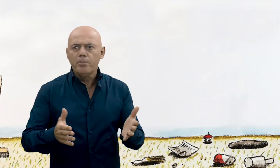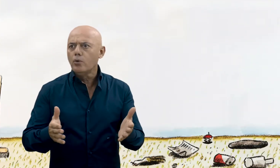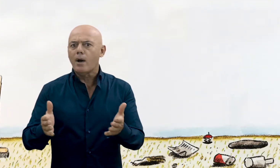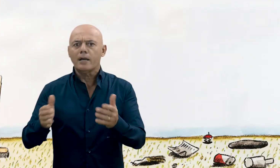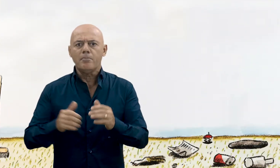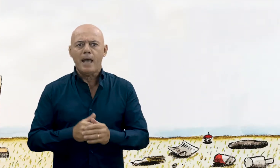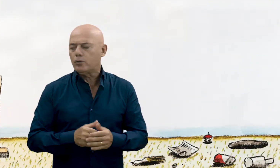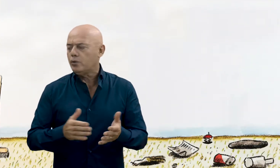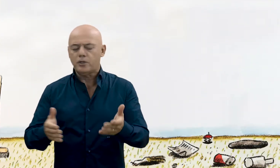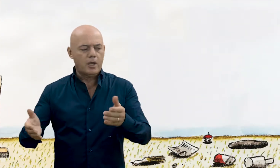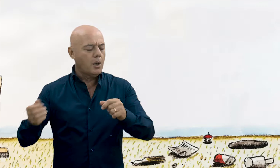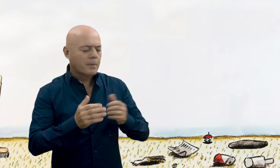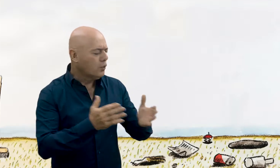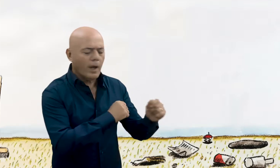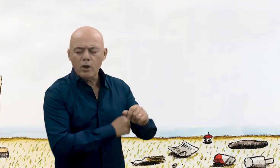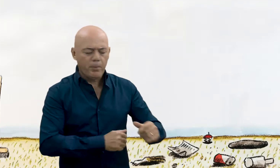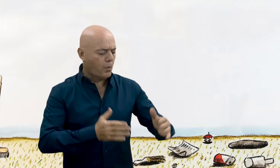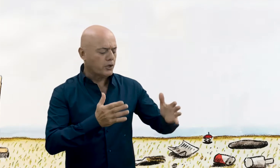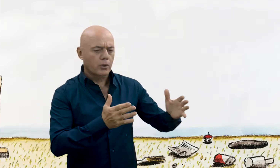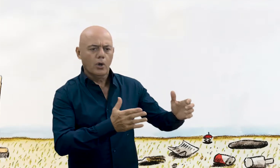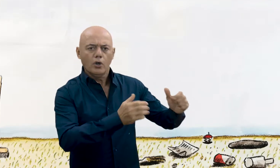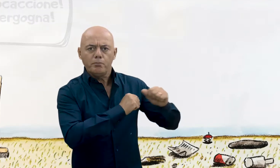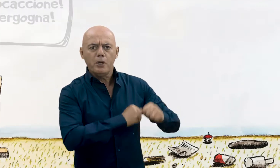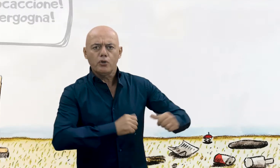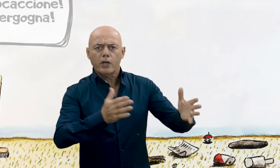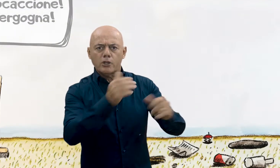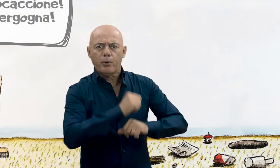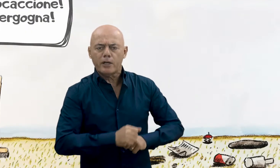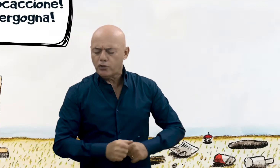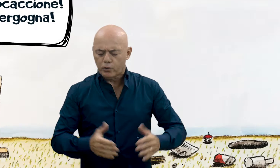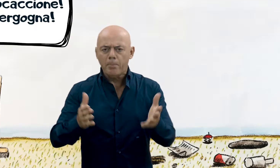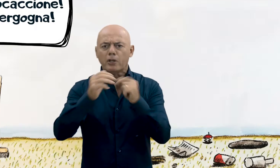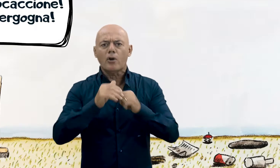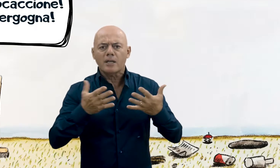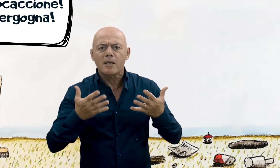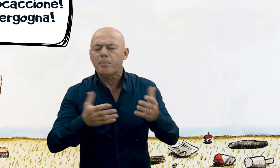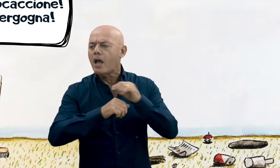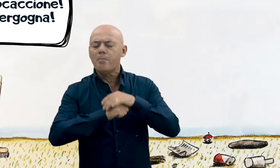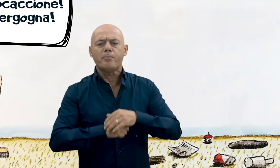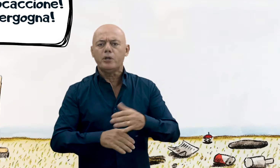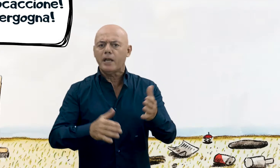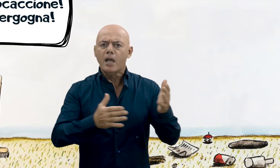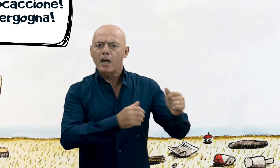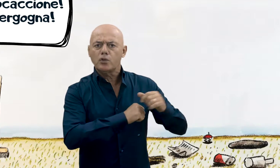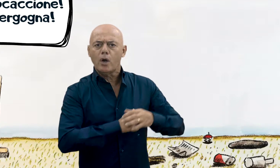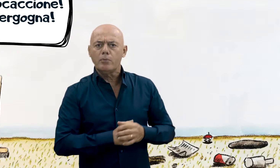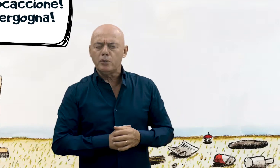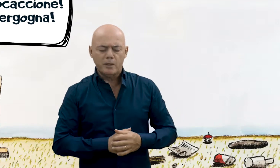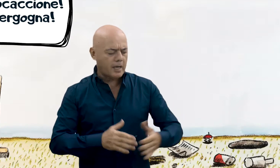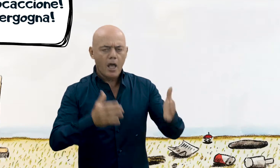Bruno, arrabbiato, disse: ma tu guarda un po' questo Bigio che sporcaccione, poi tocca sempre a me pulire la sua immondizia. È